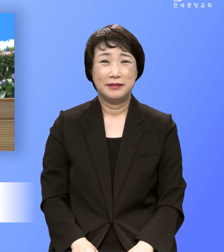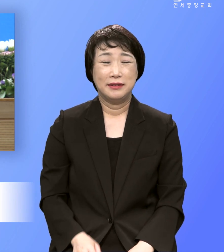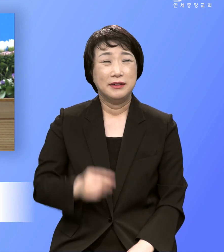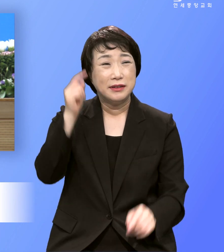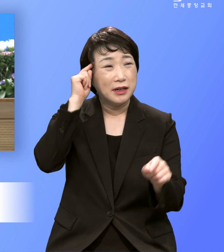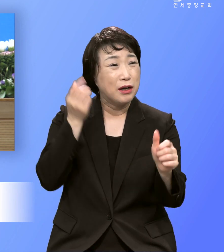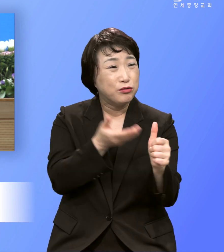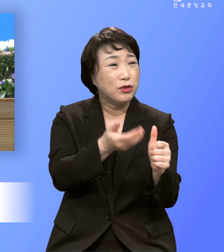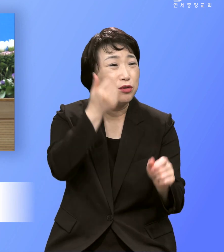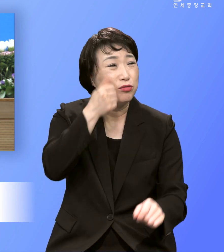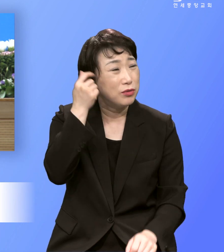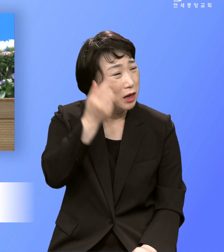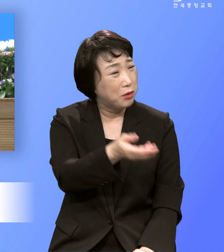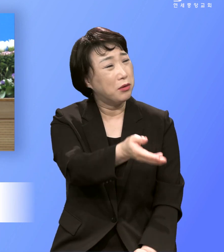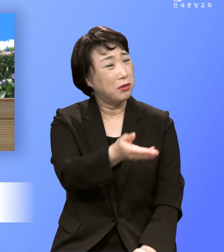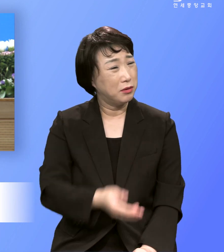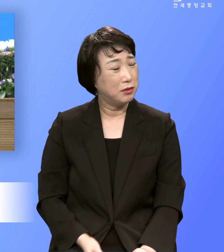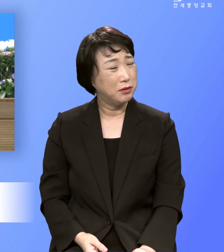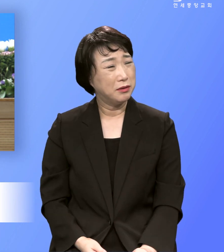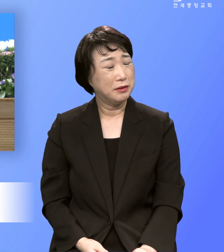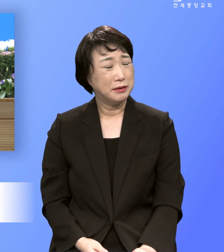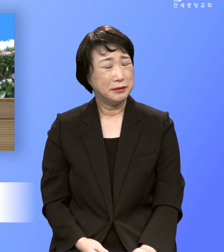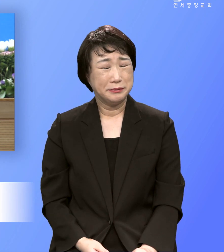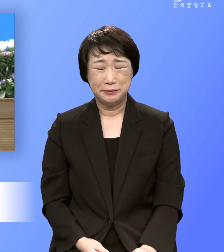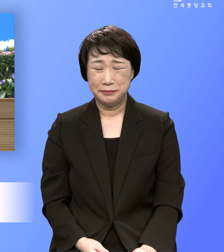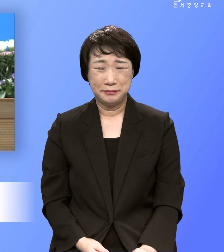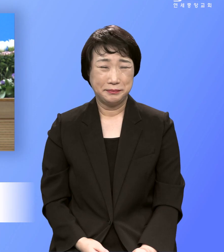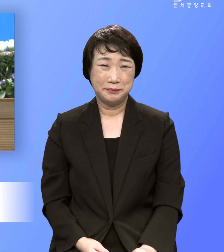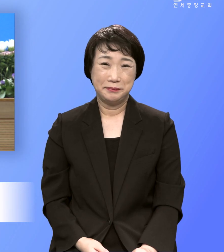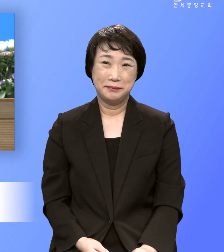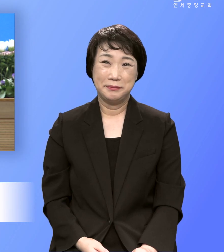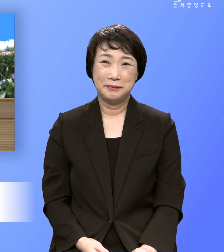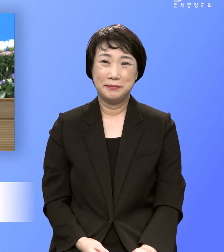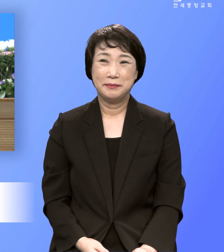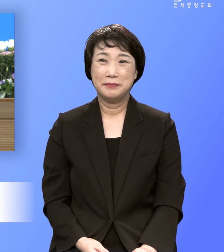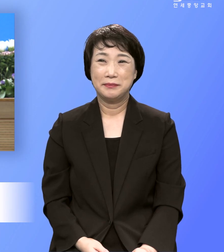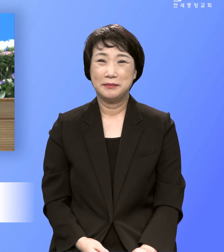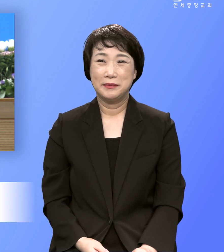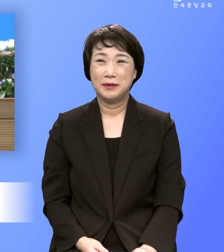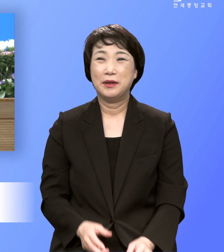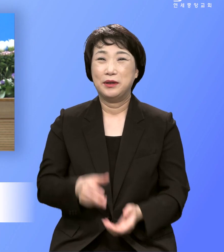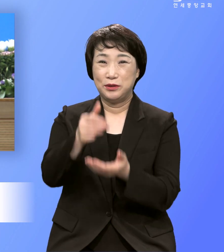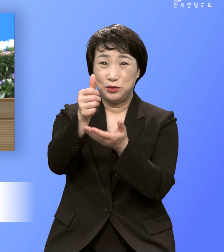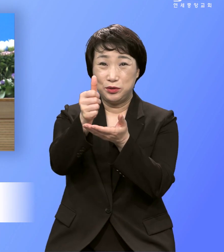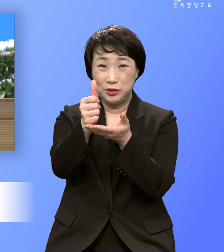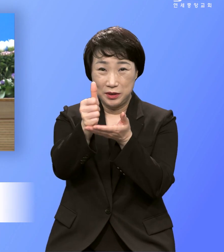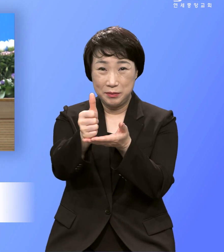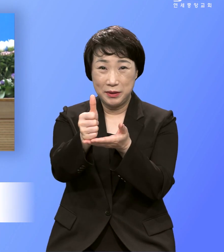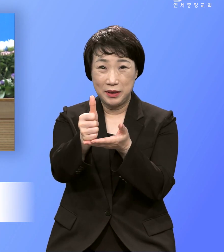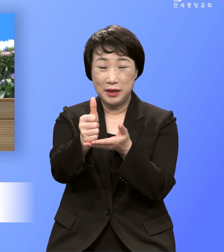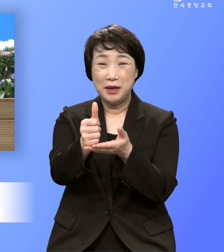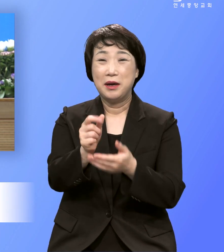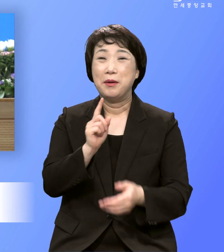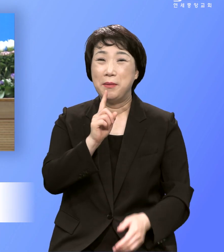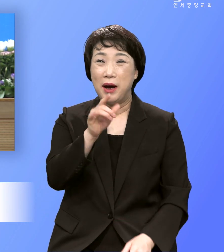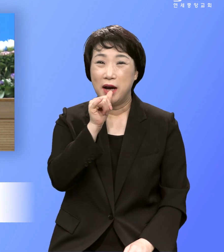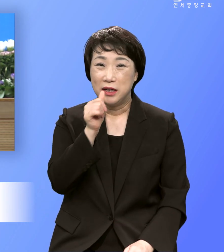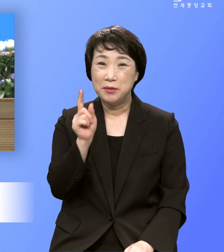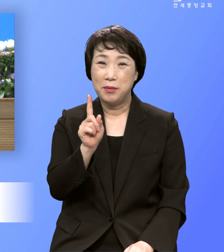누가 주는 생각이냐. 생각해보라 그 말이야. 그래서 주님이 뭐라고